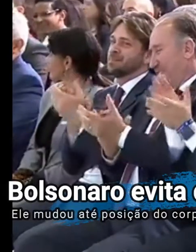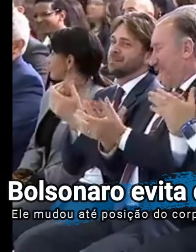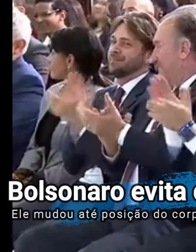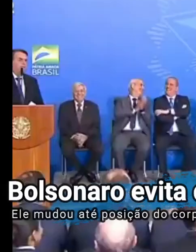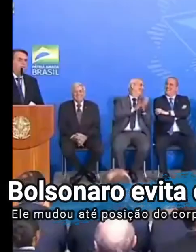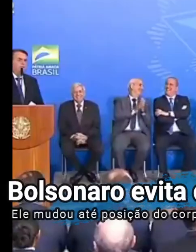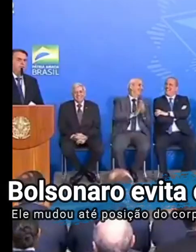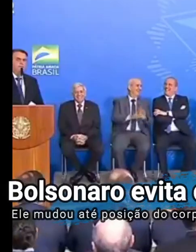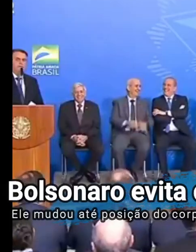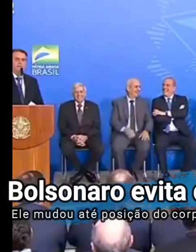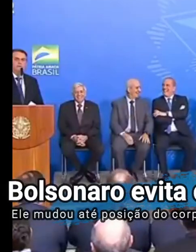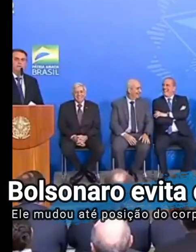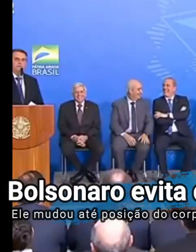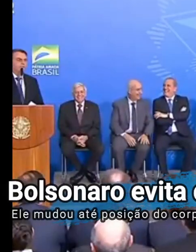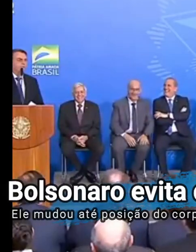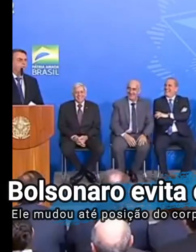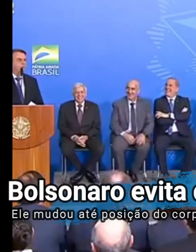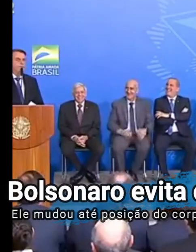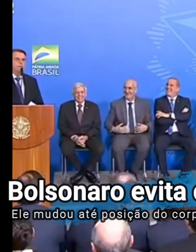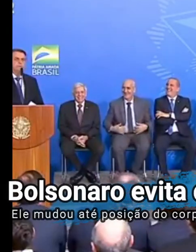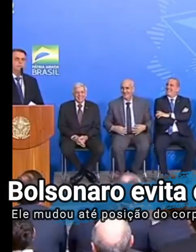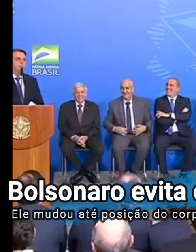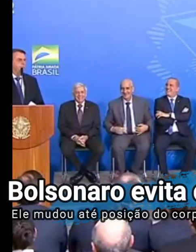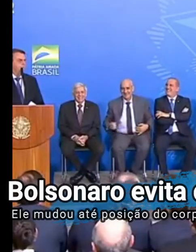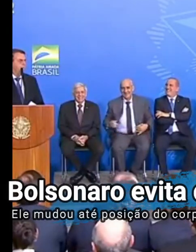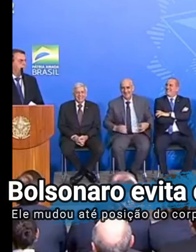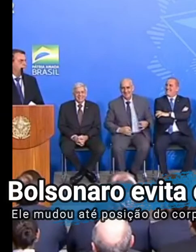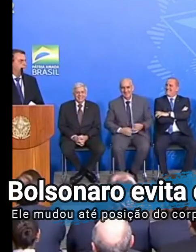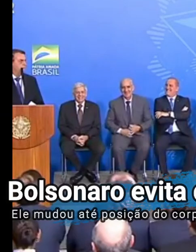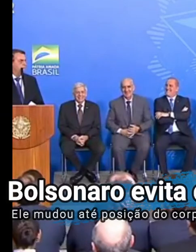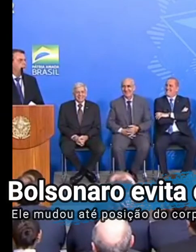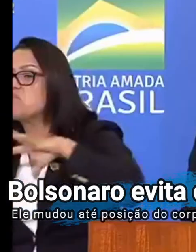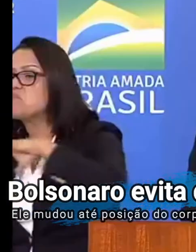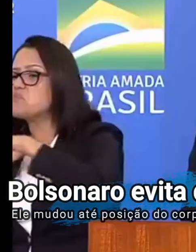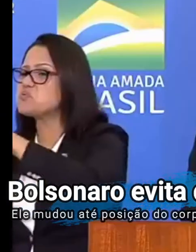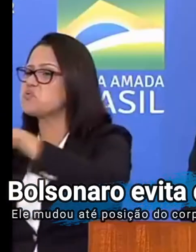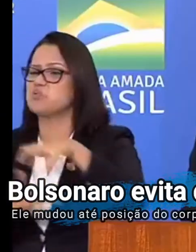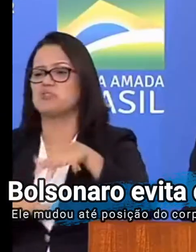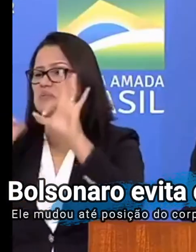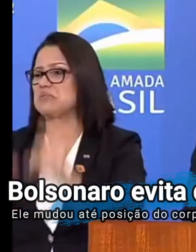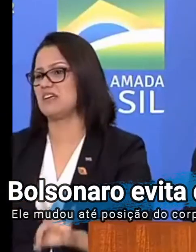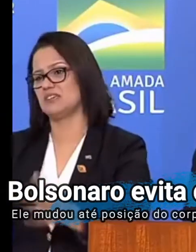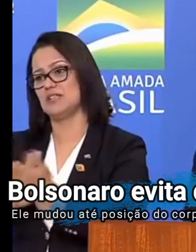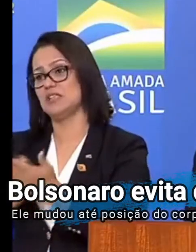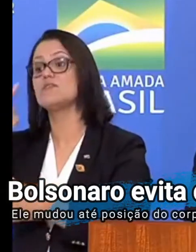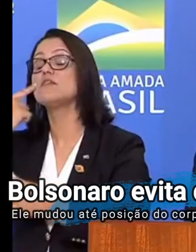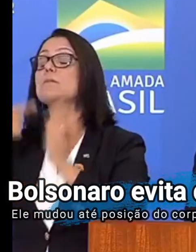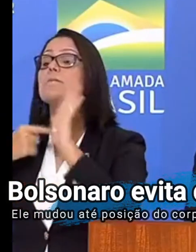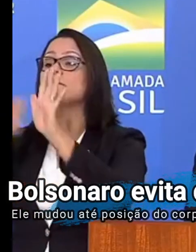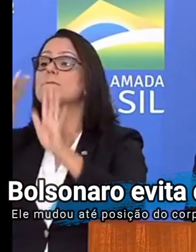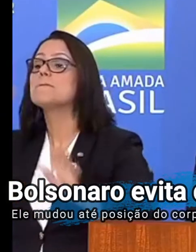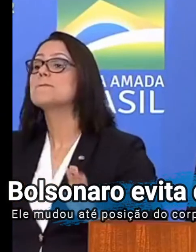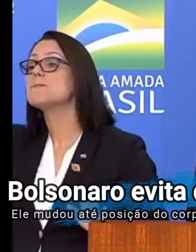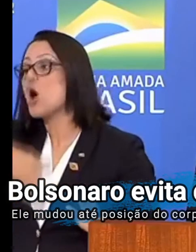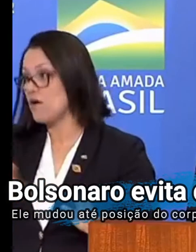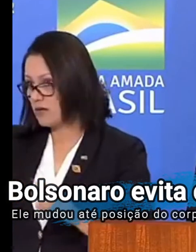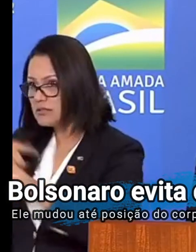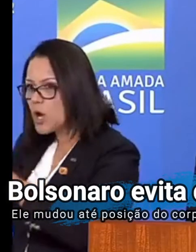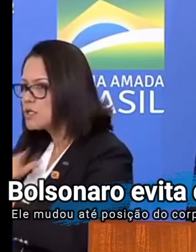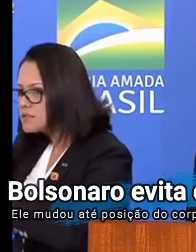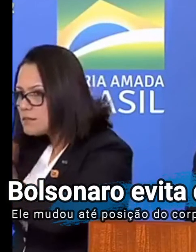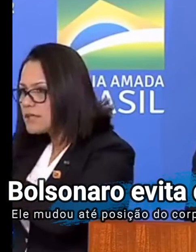a esquerda não deu certo em lugar nenhum no mundo quando me apontar um lugar que deu certo minha vida que eu mudo